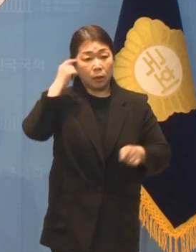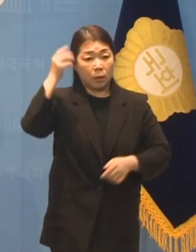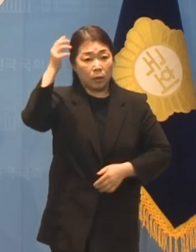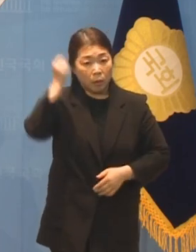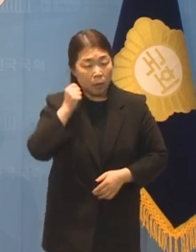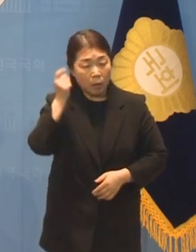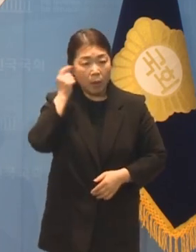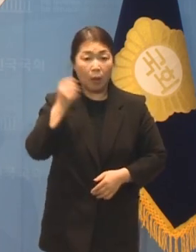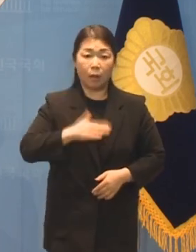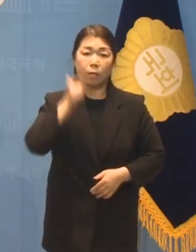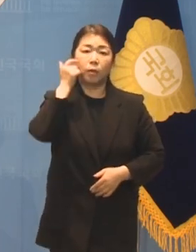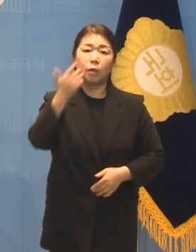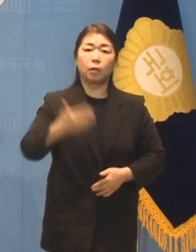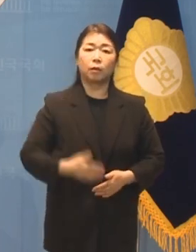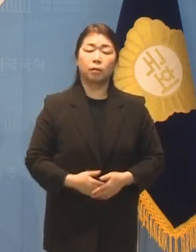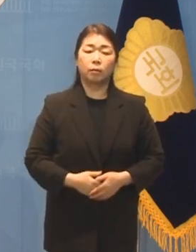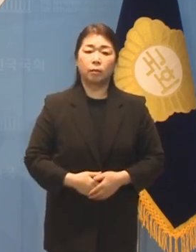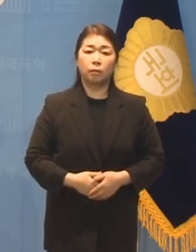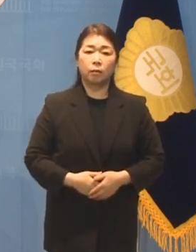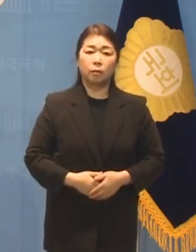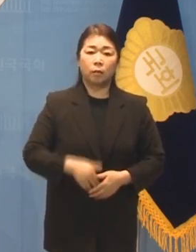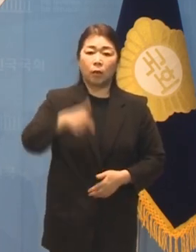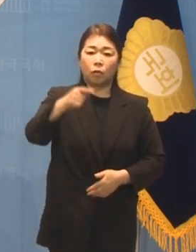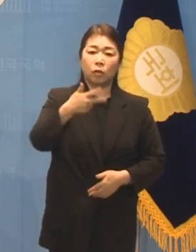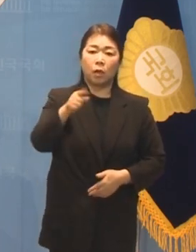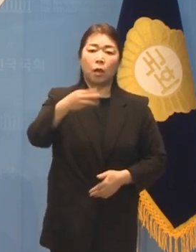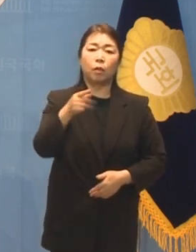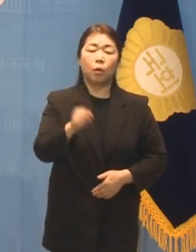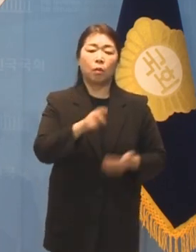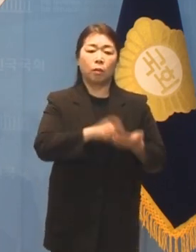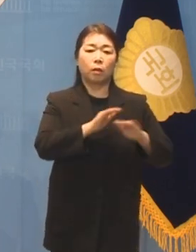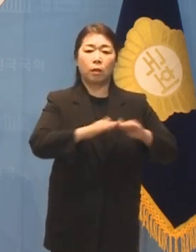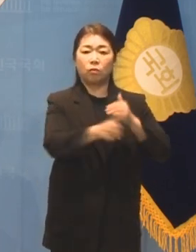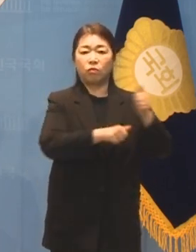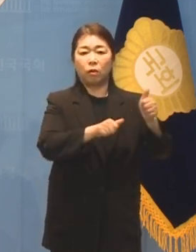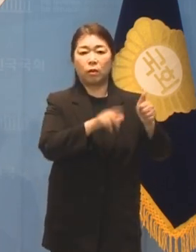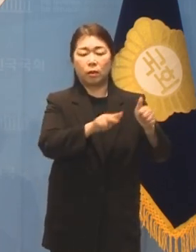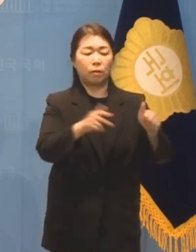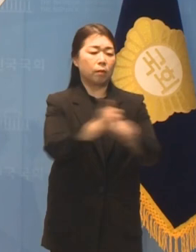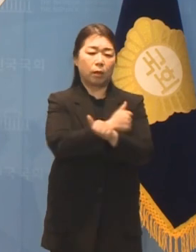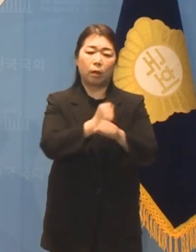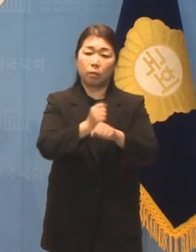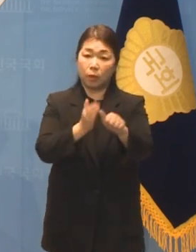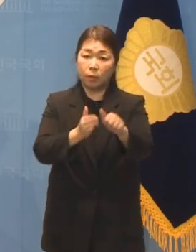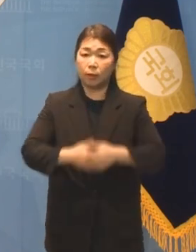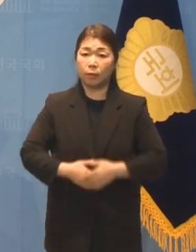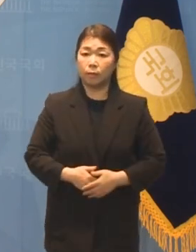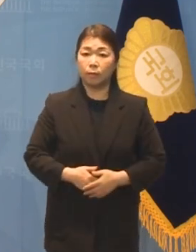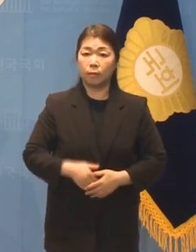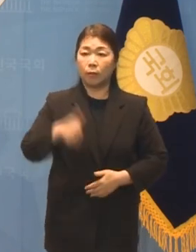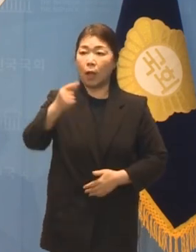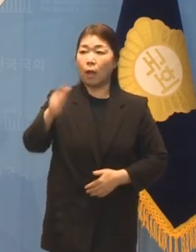기억합니까? 당장 구자룡 비대위원을 자리에서 끌어내리십시오. 한동훈